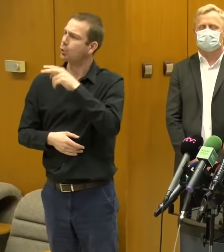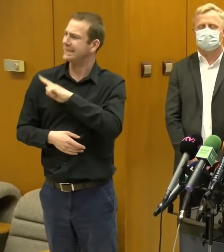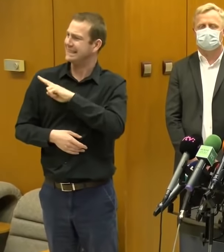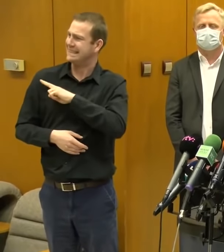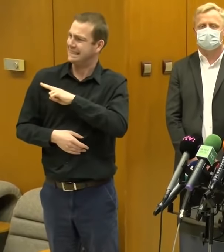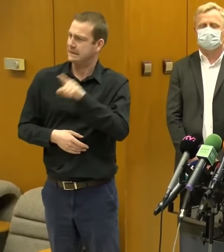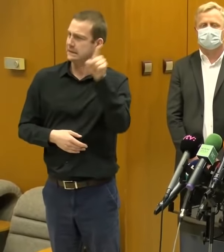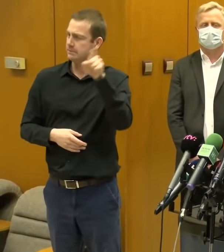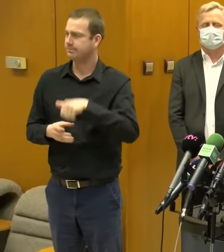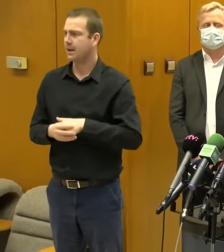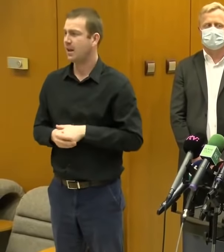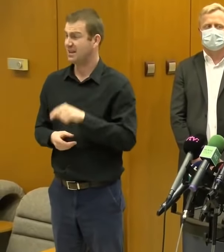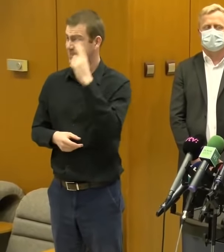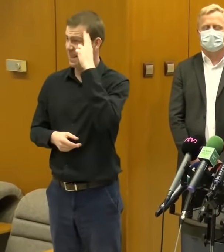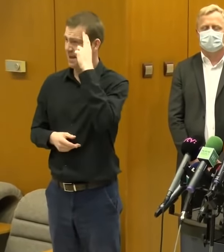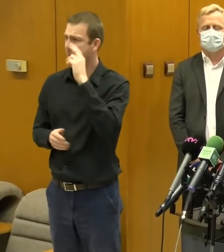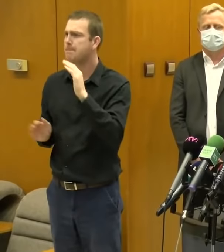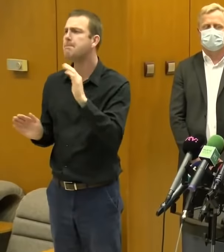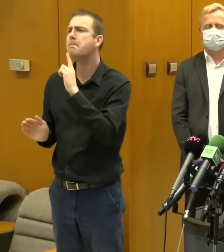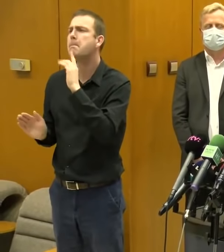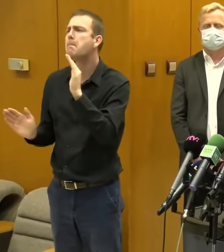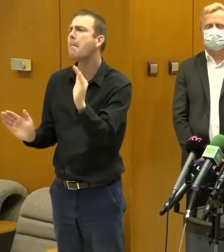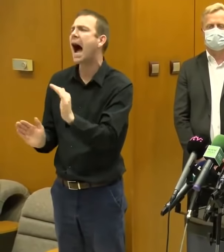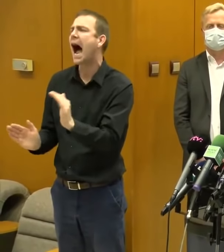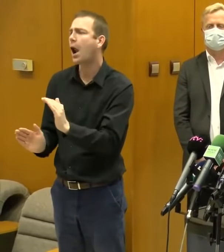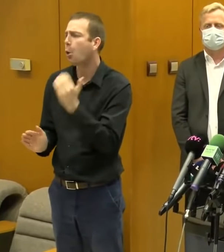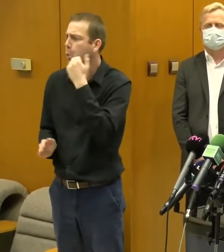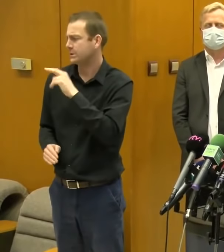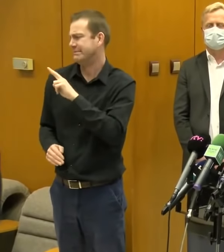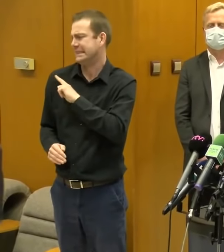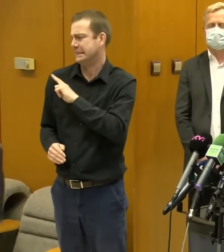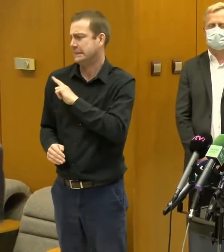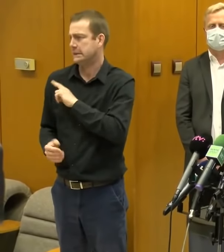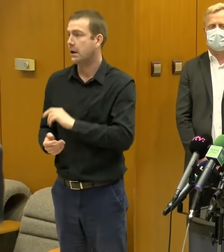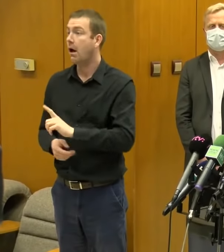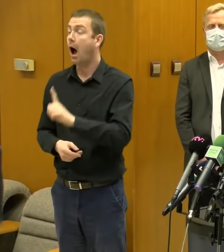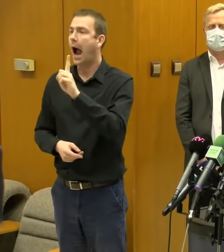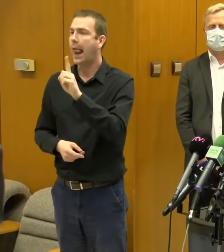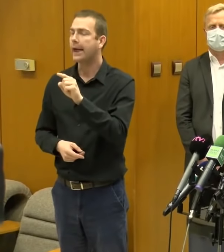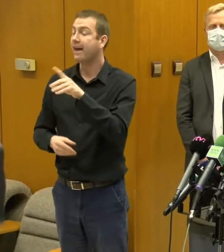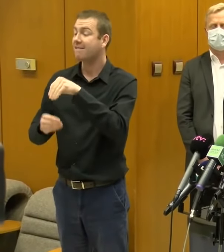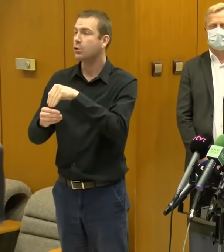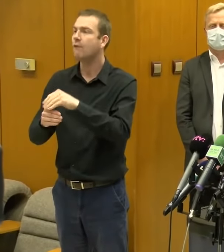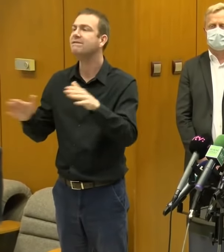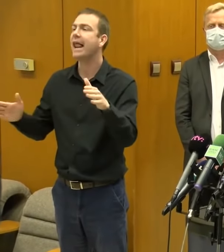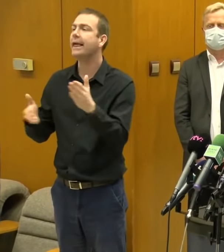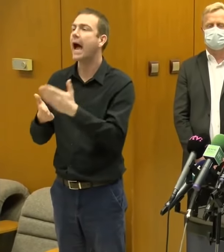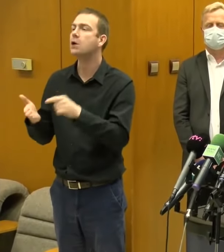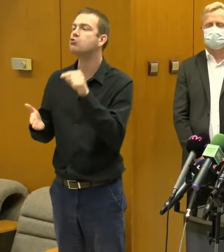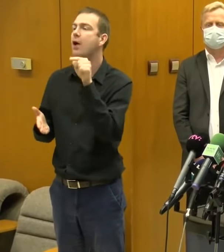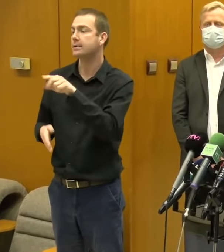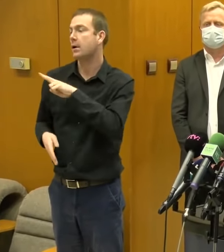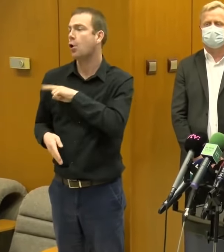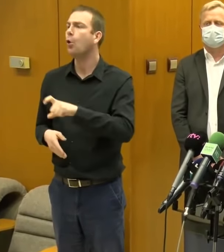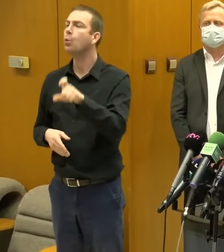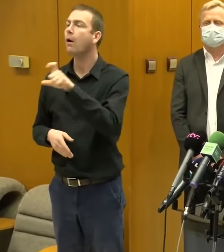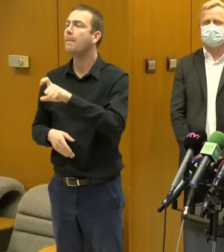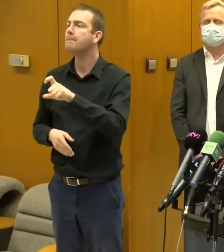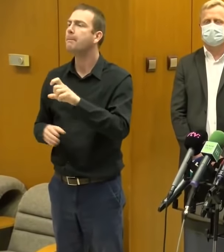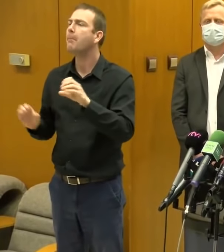počtu zosnulých značná časť zomrela na bakteriálnu superinfekciu, na ktorú účinkujú